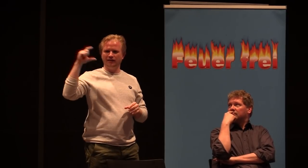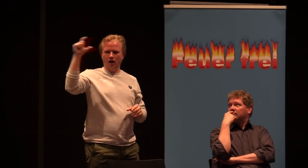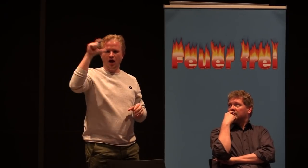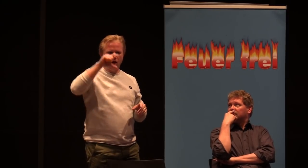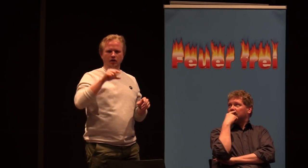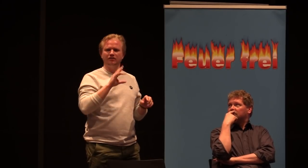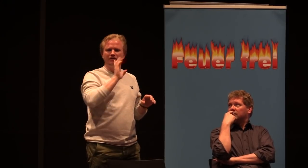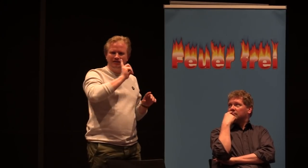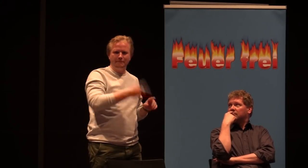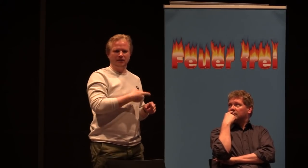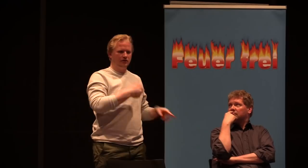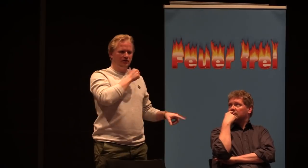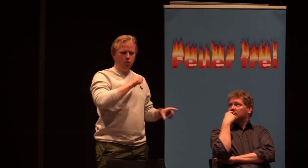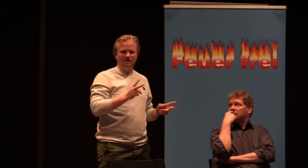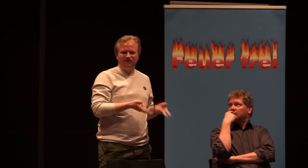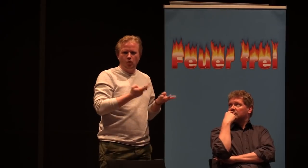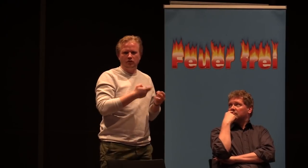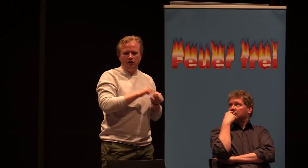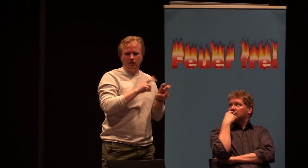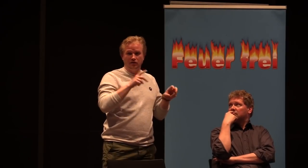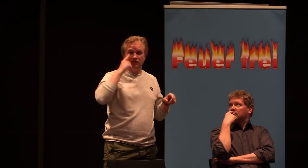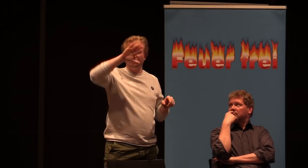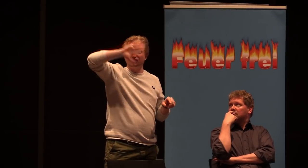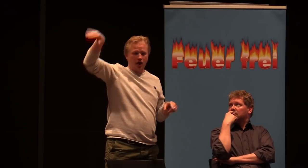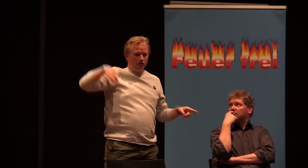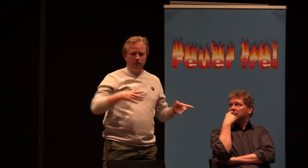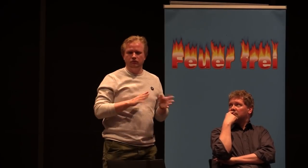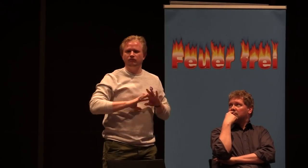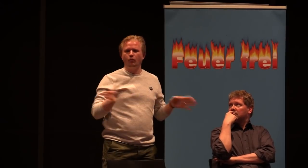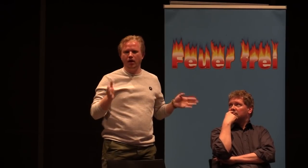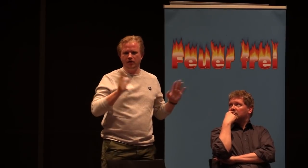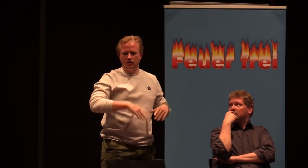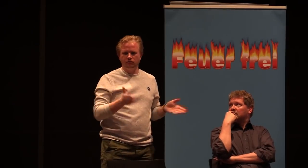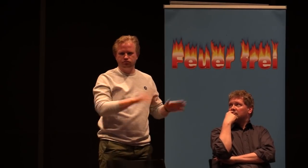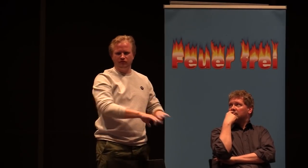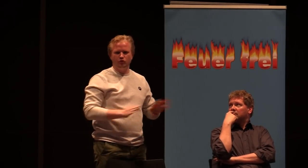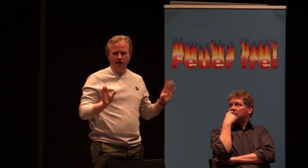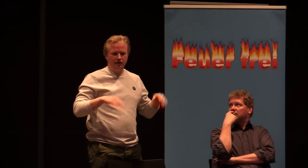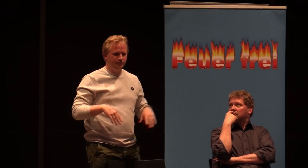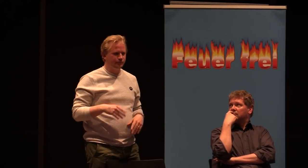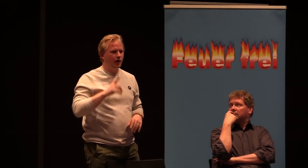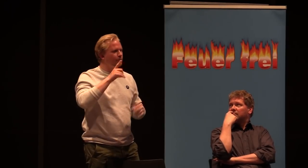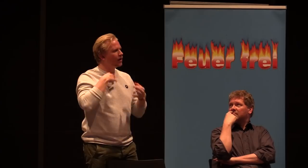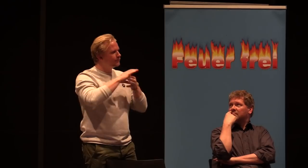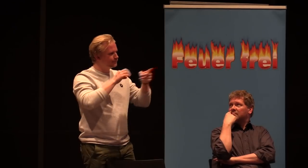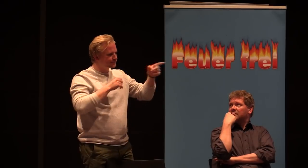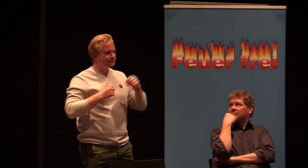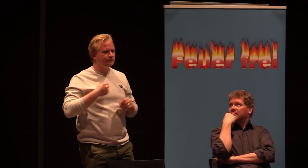Aber es war tatsächlich so, dass der größte Beitrag von den alten Leuten eben geleistet